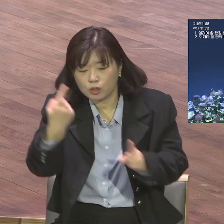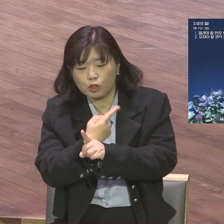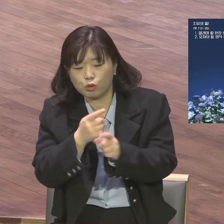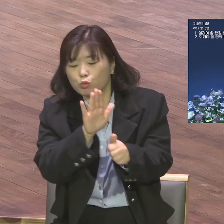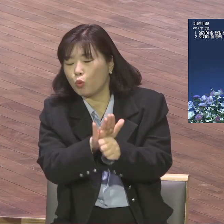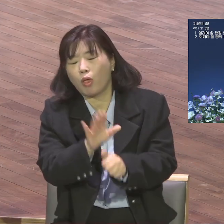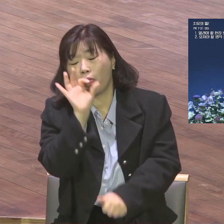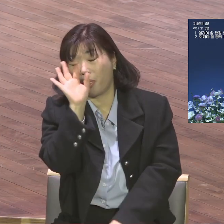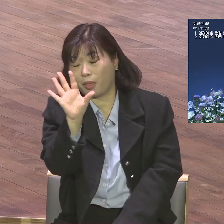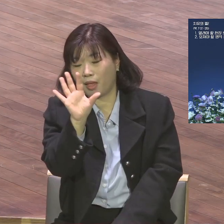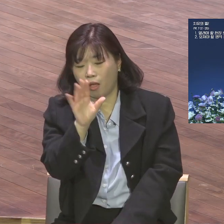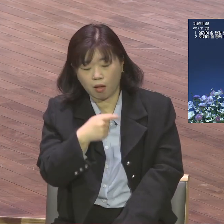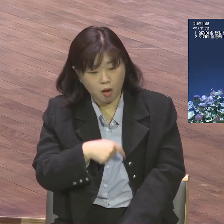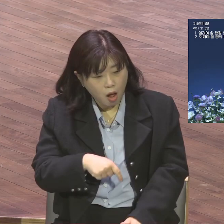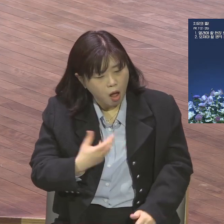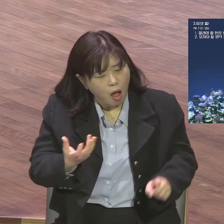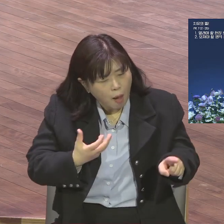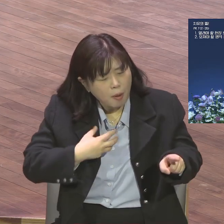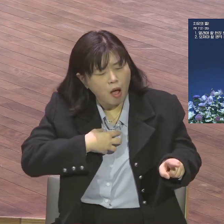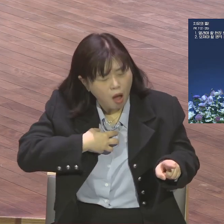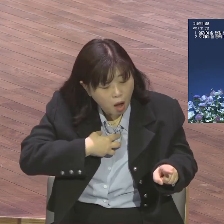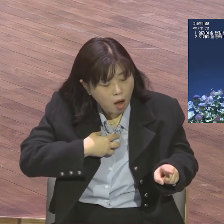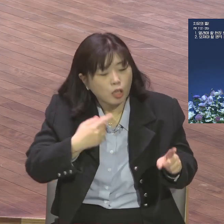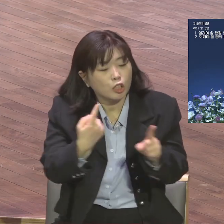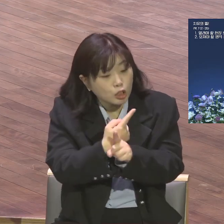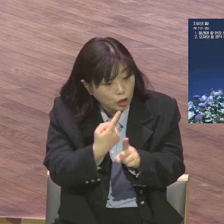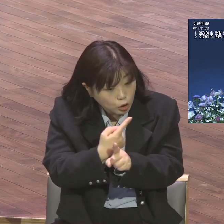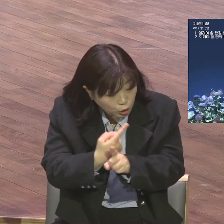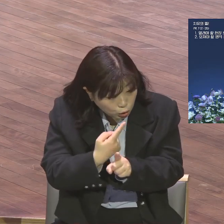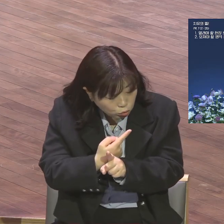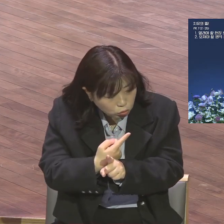암이 걸렸어요. 암 진단을